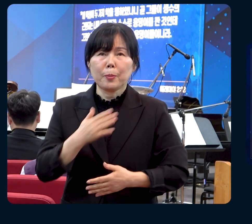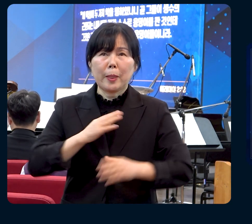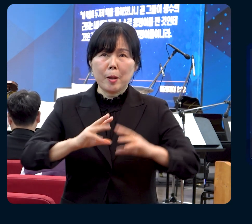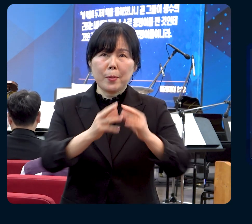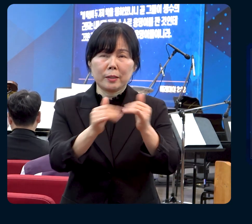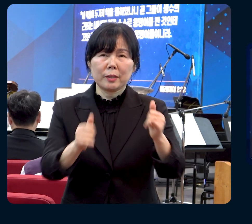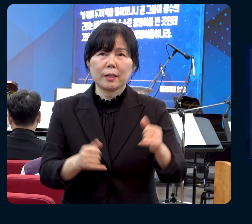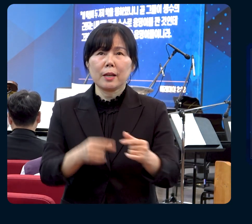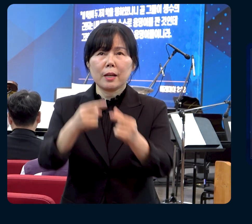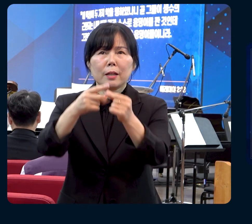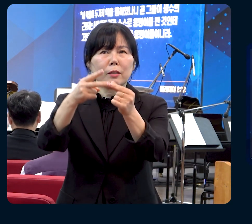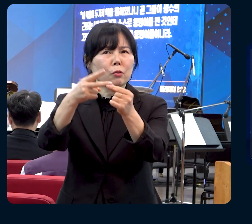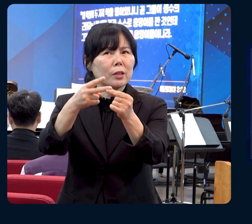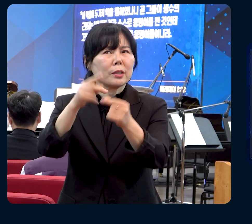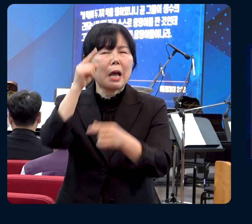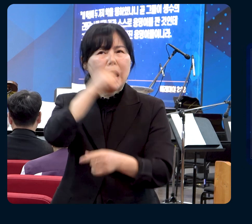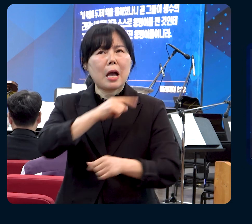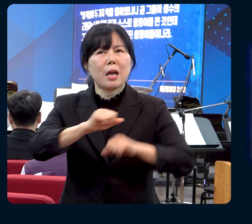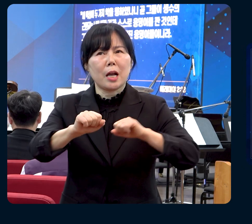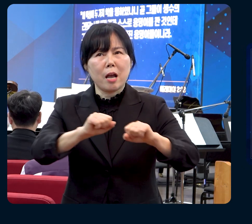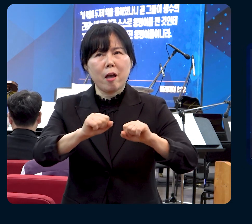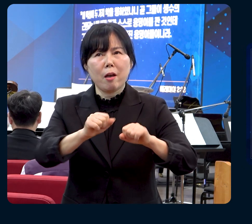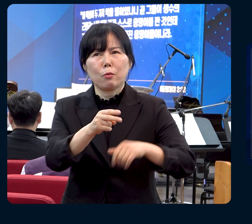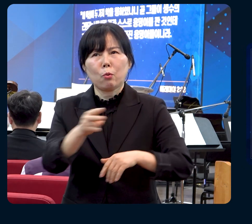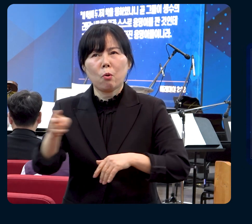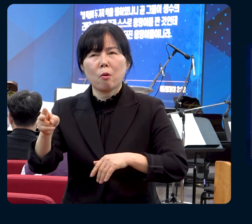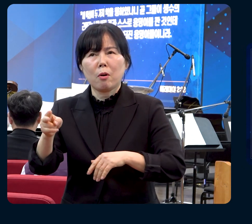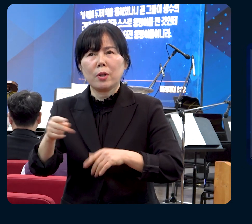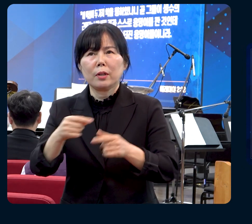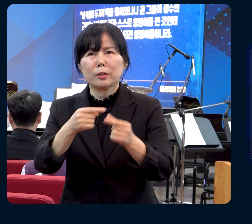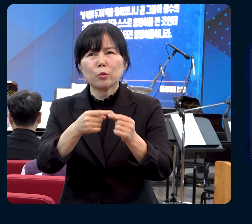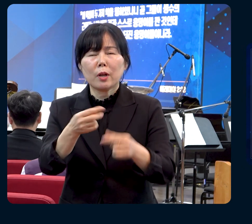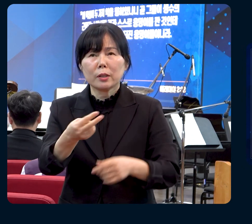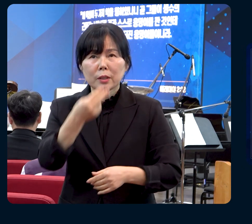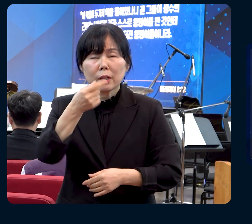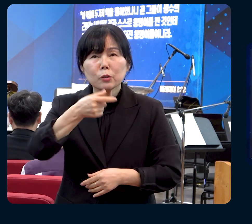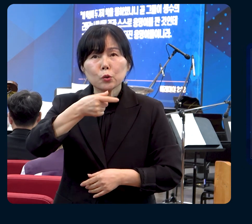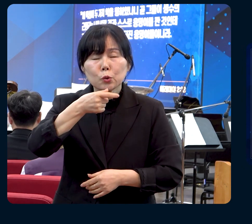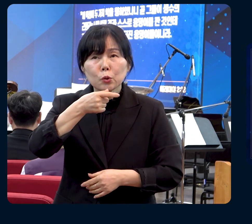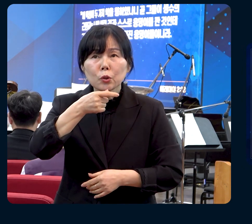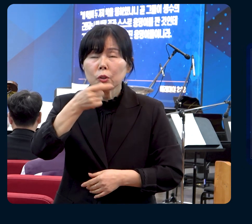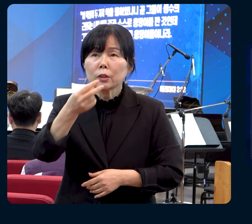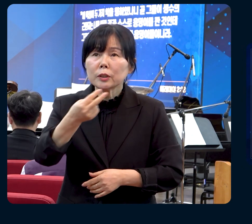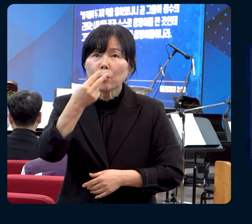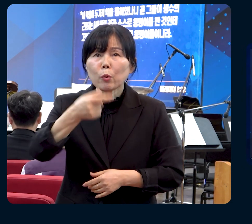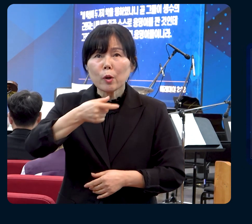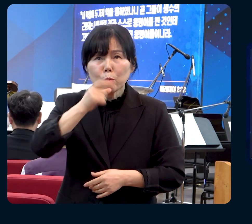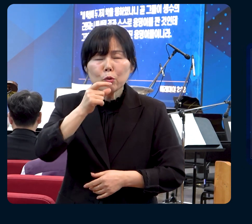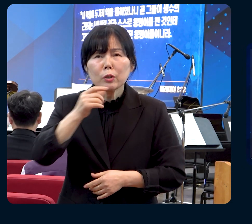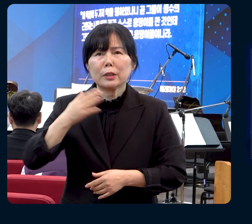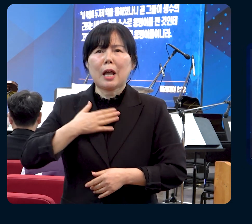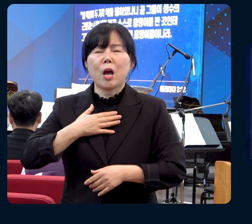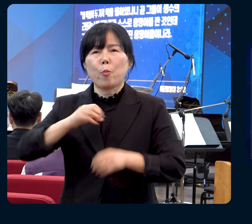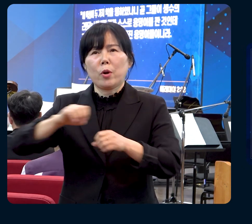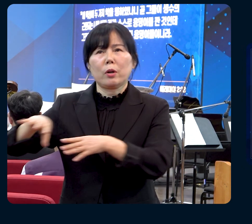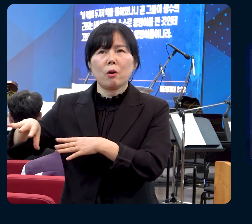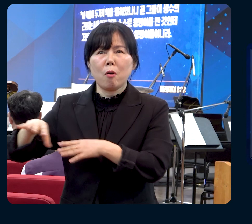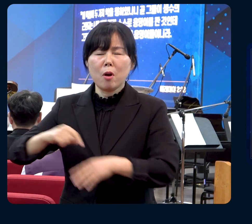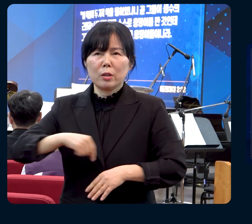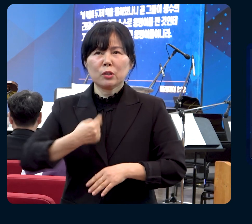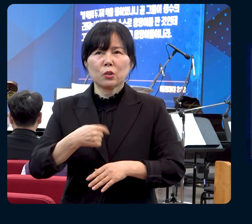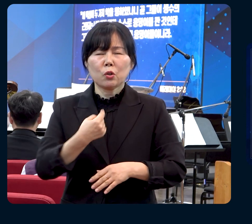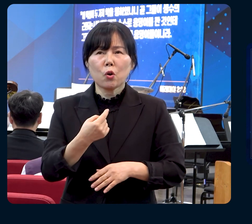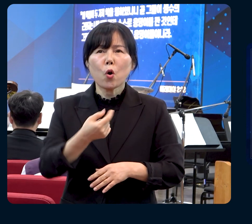내 백성이 2가지 악을 행하였나니 곧 그들이 생수의 근원되는 나를 버린 것과 스스로 웅덩이를